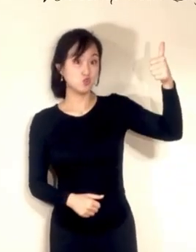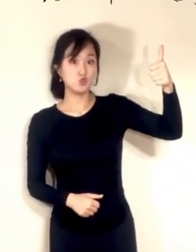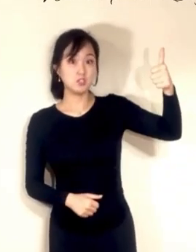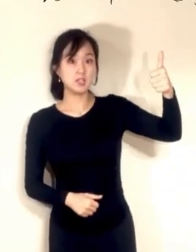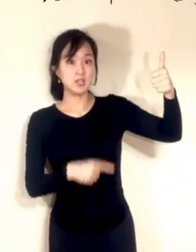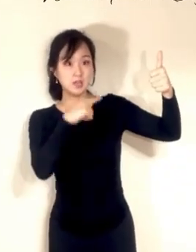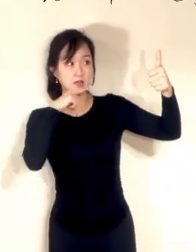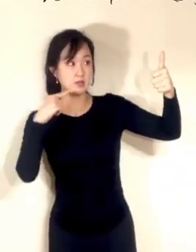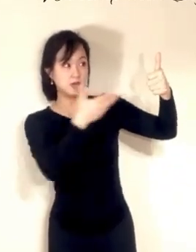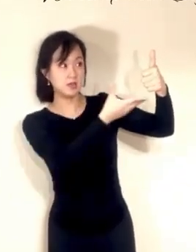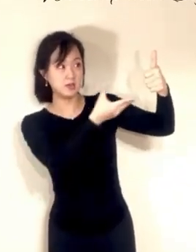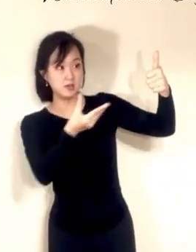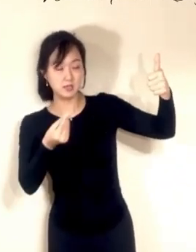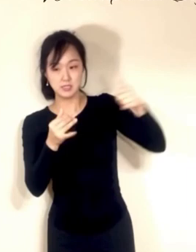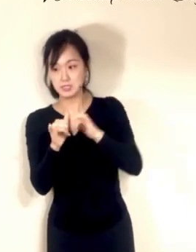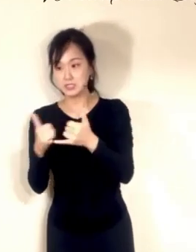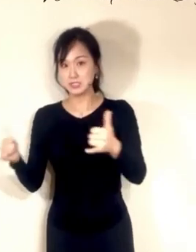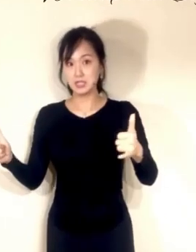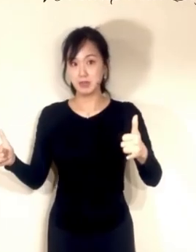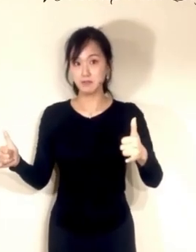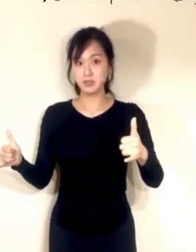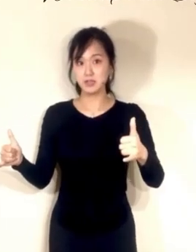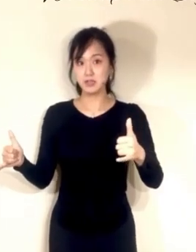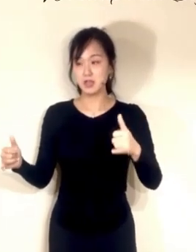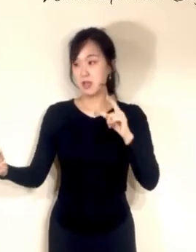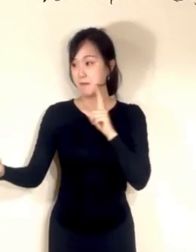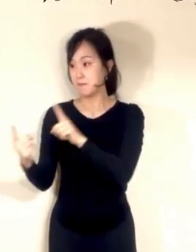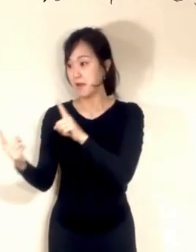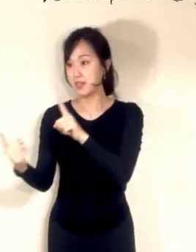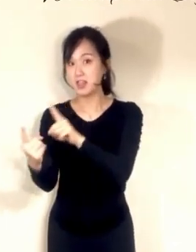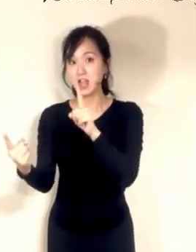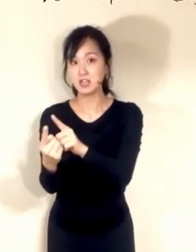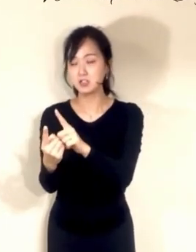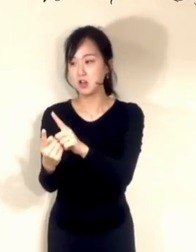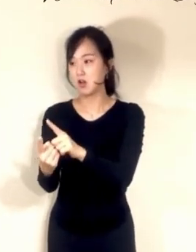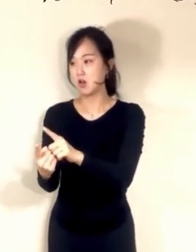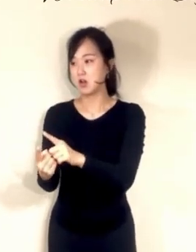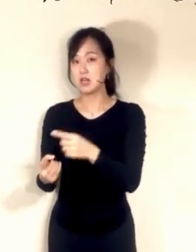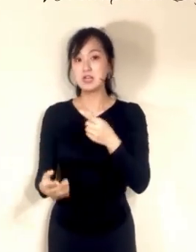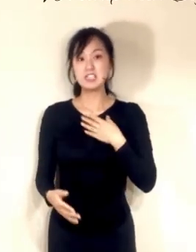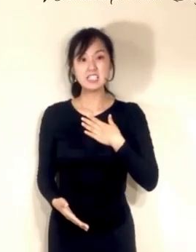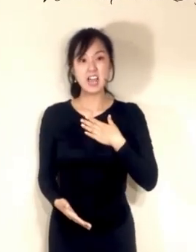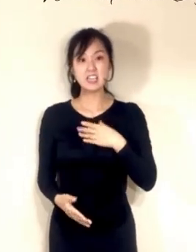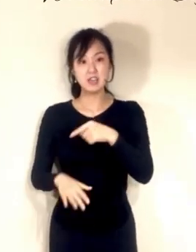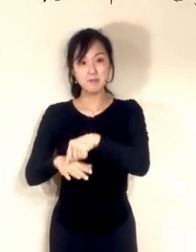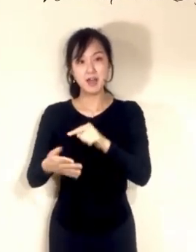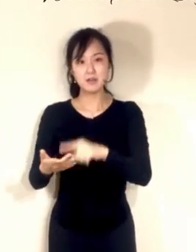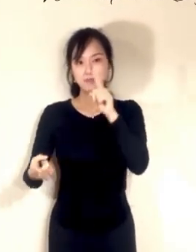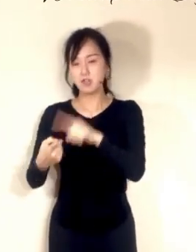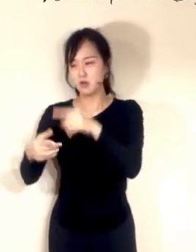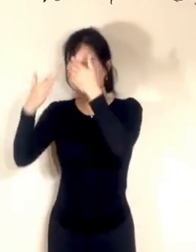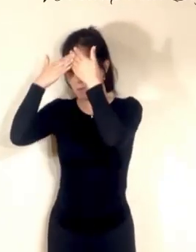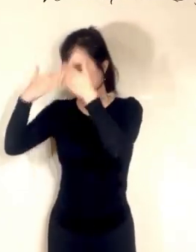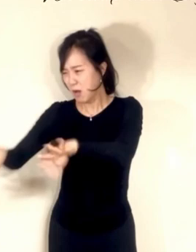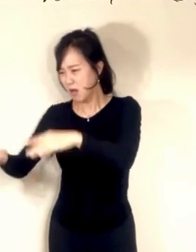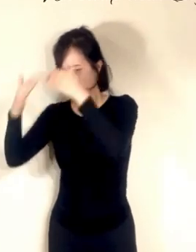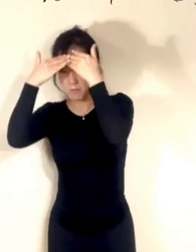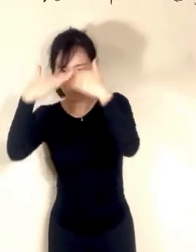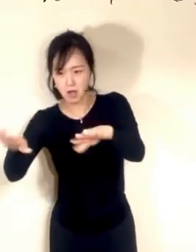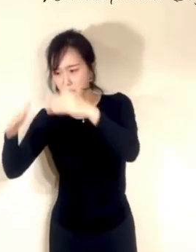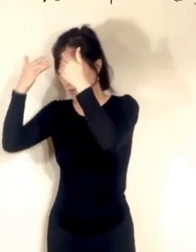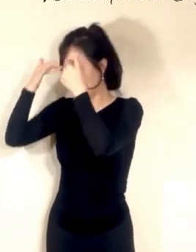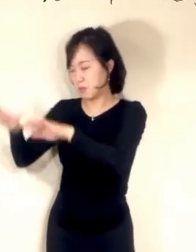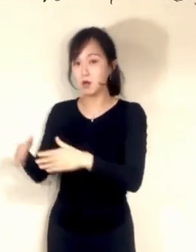사람들을 찾아가서 그들의 빚을 적게 줄여주고 그들에게 선심을 베풉니다.